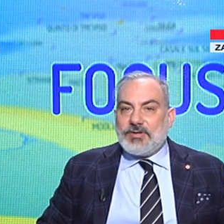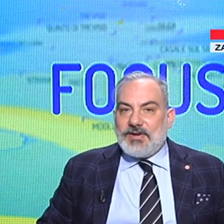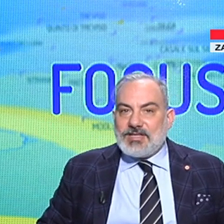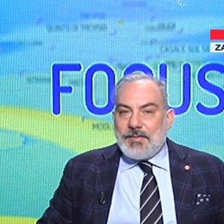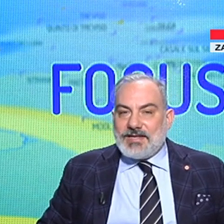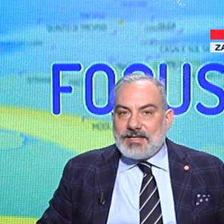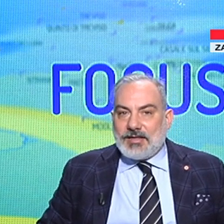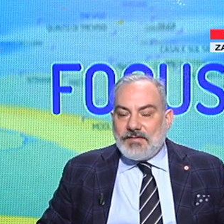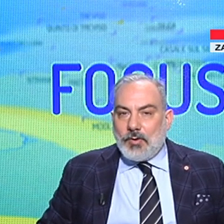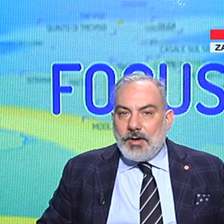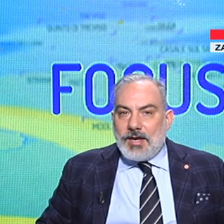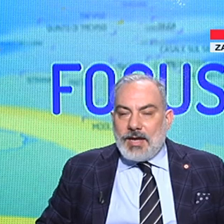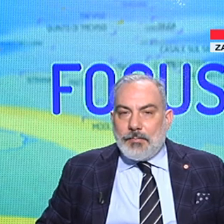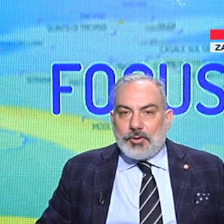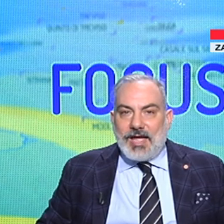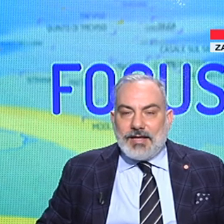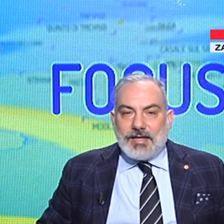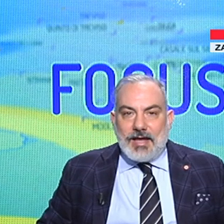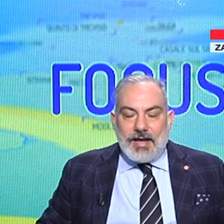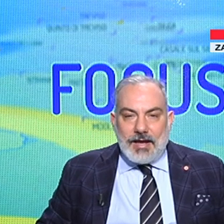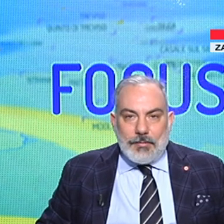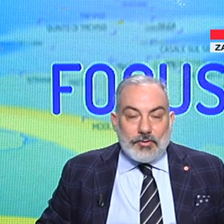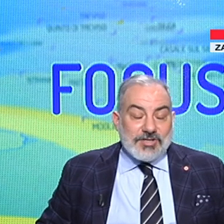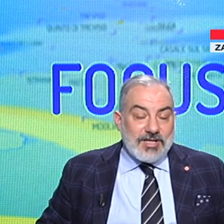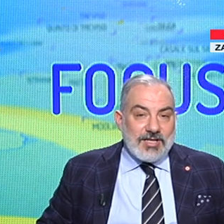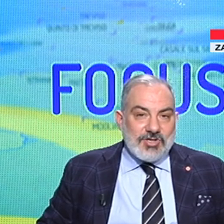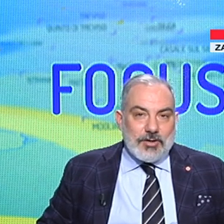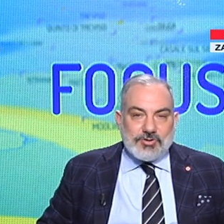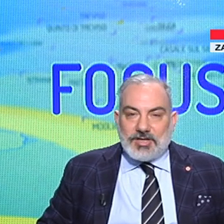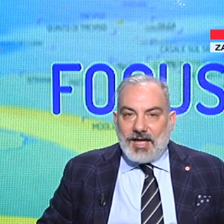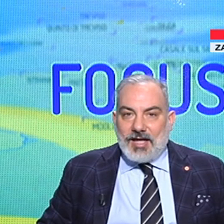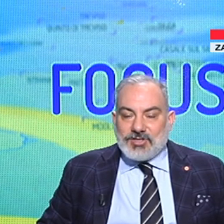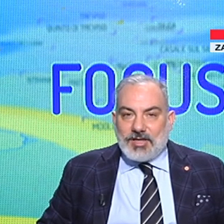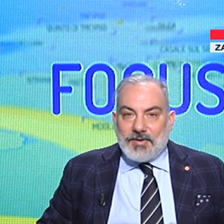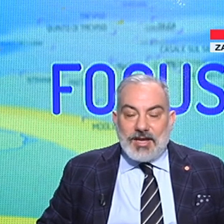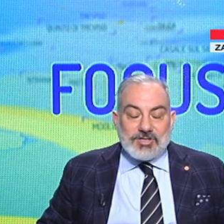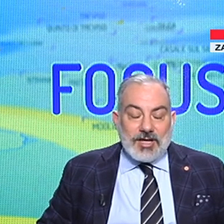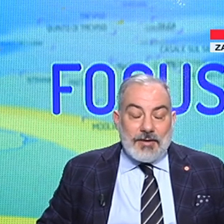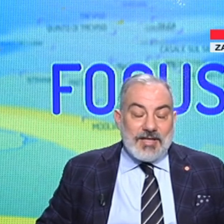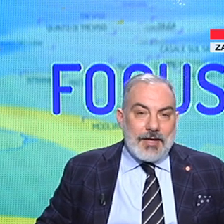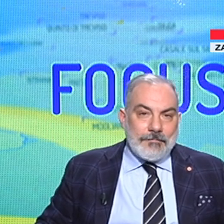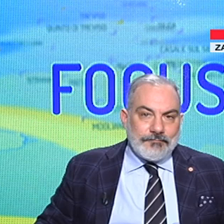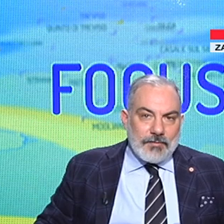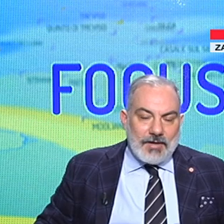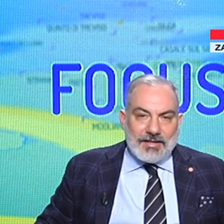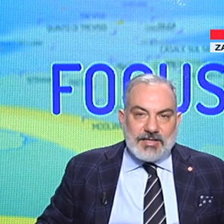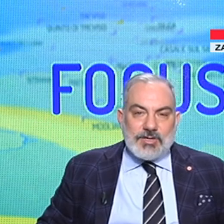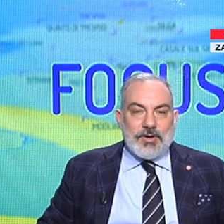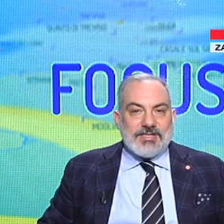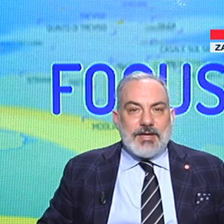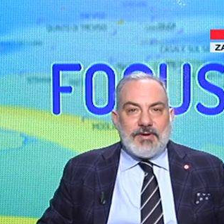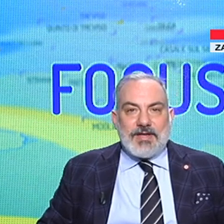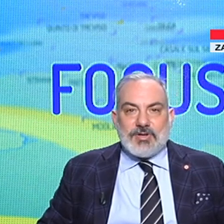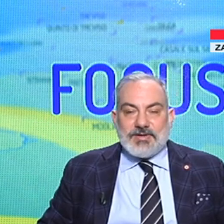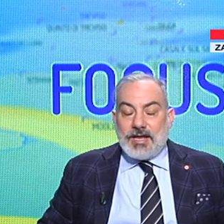l'abbiamo visto nel fine settimana, è stata davvero importante. Molta gente in giro, città piene, città gremite.